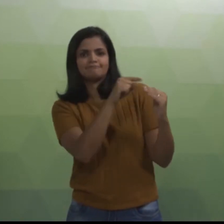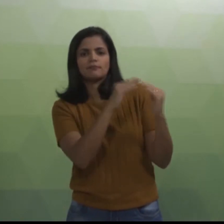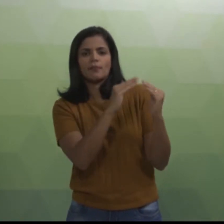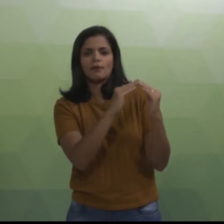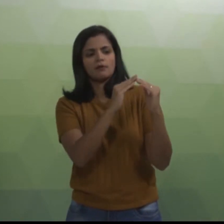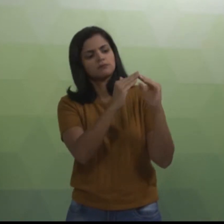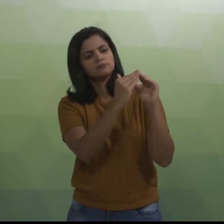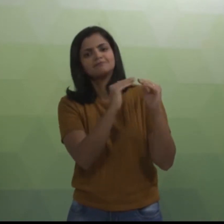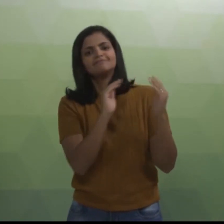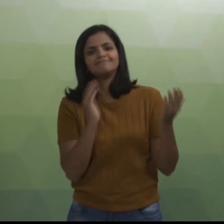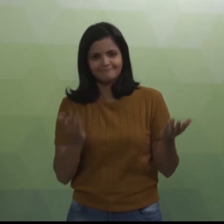casa.